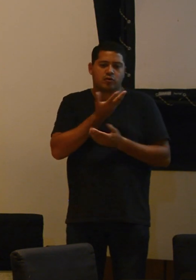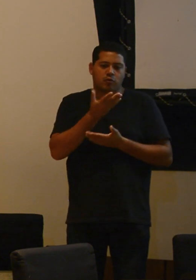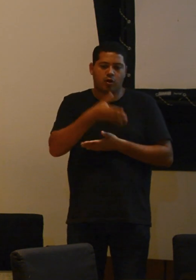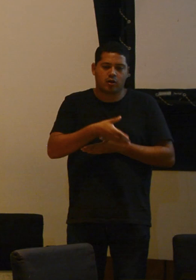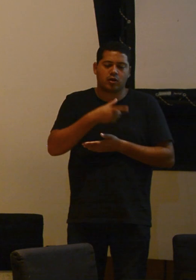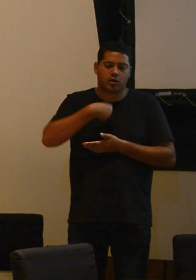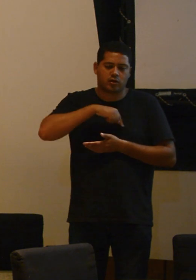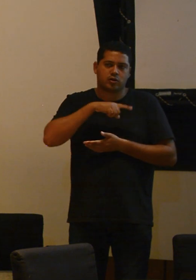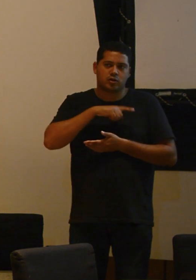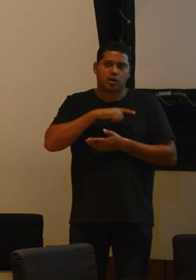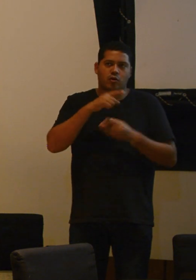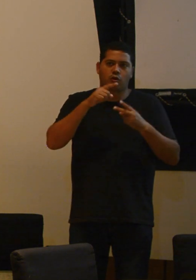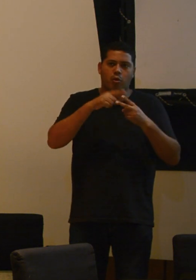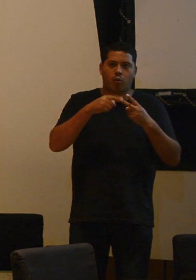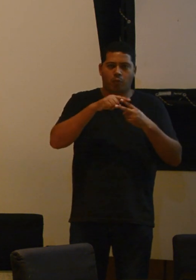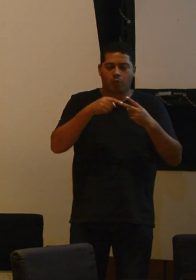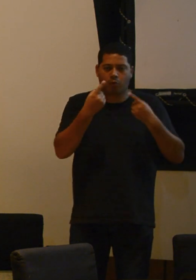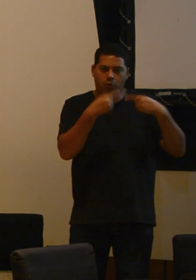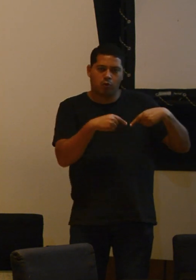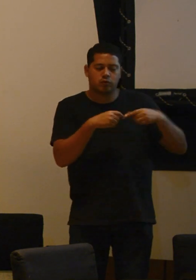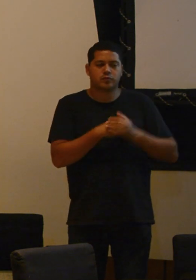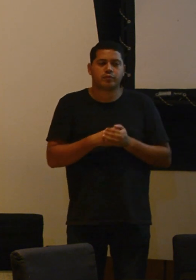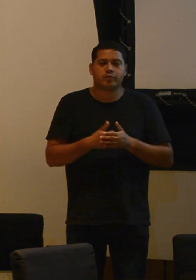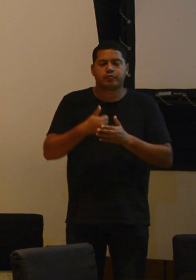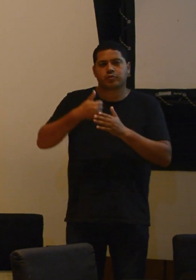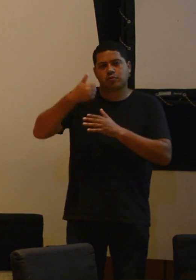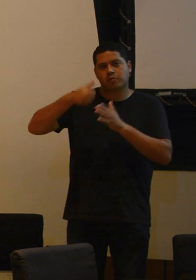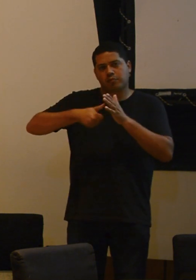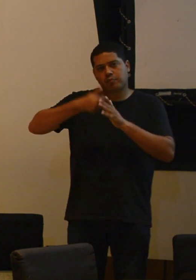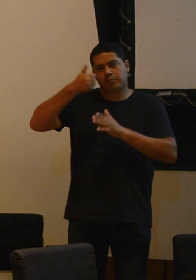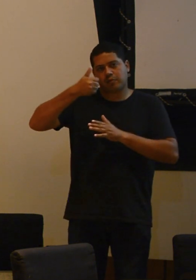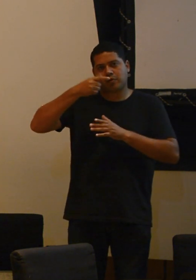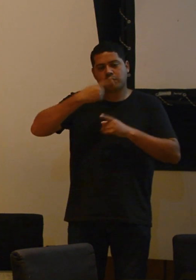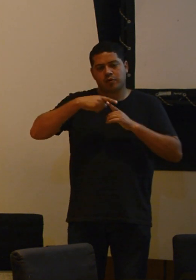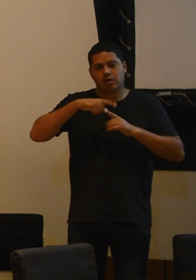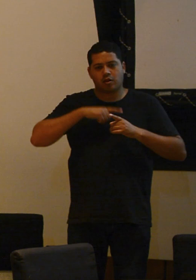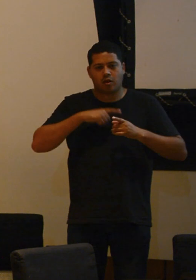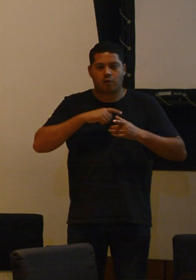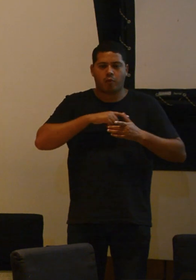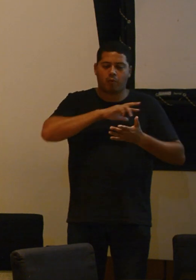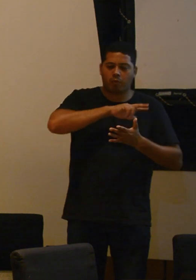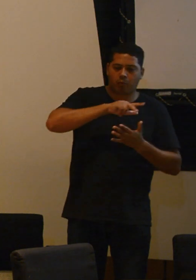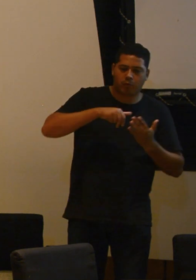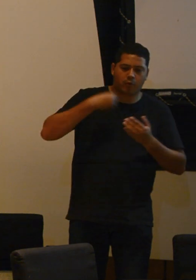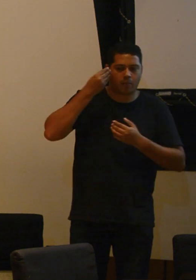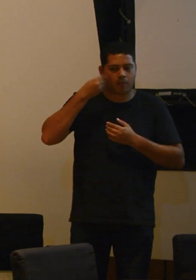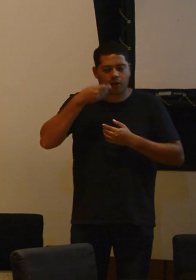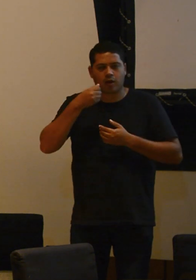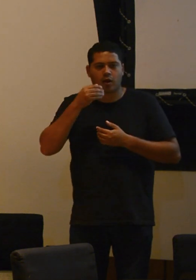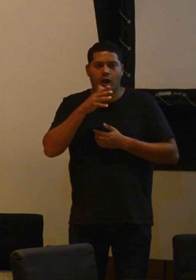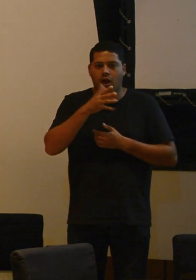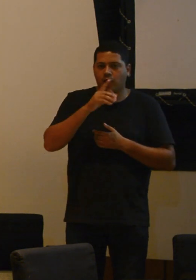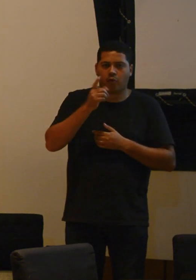tem 2 contrapontos que, primeiro, por envolver uma bateria de testes, às vezes a gente não consegue